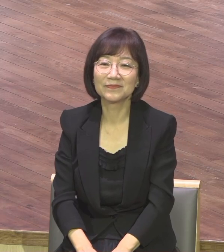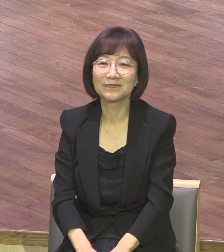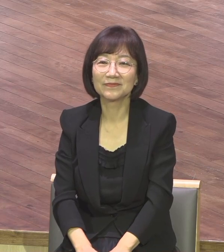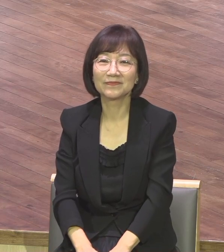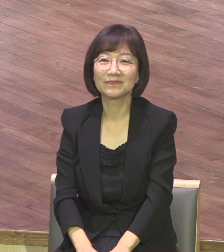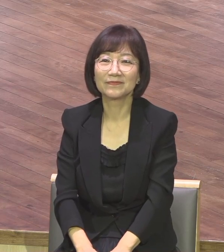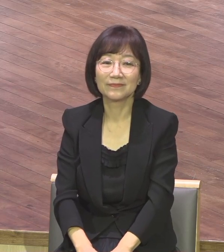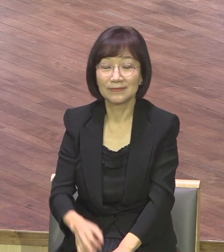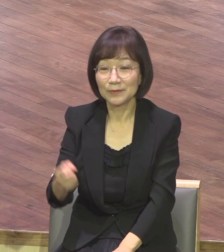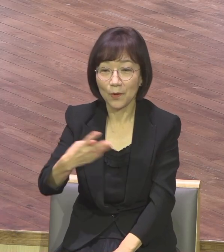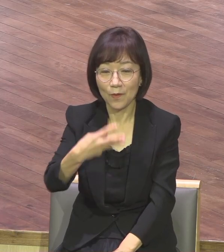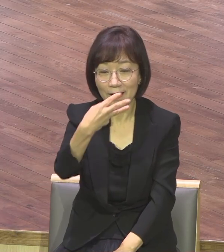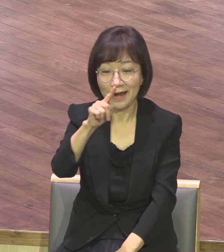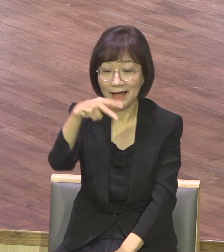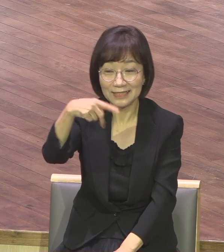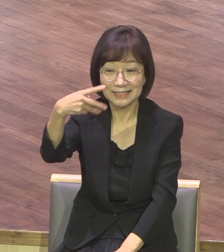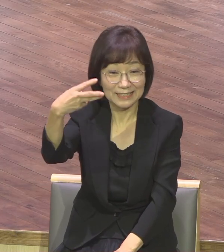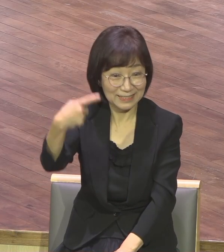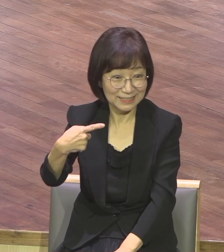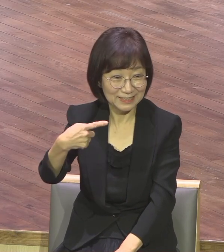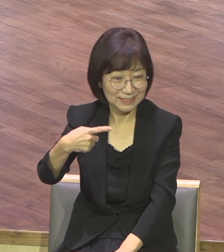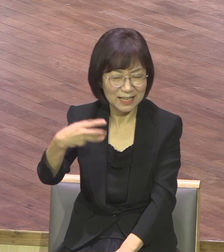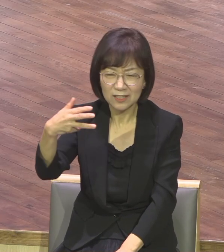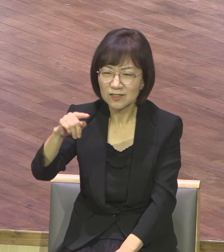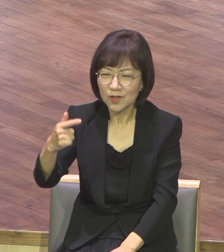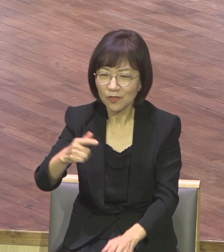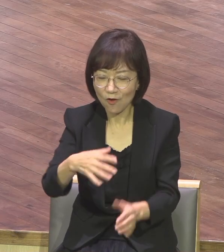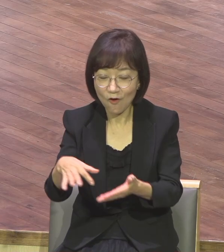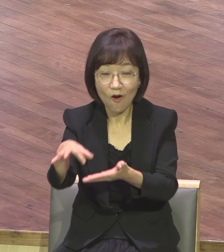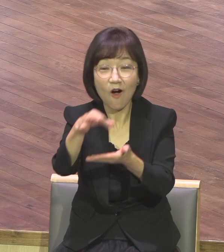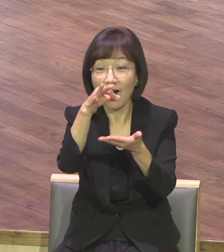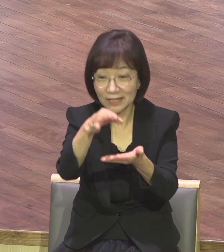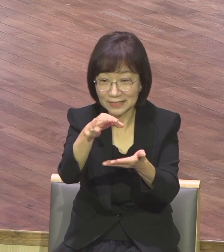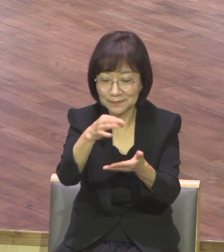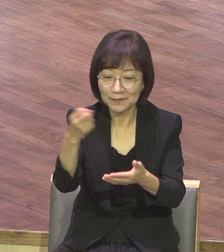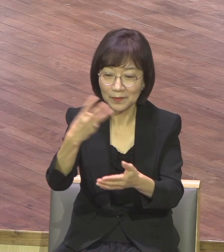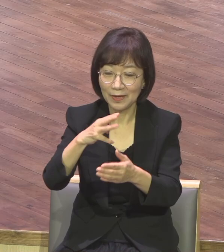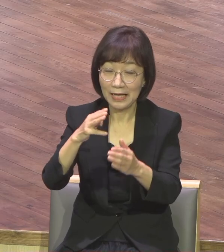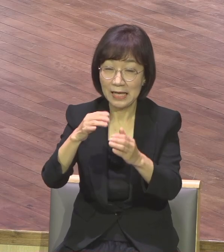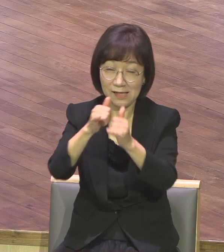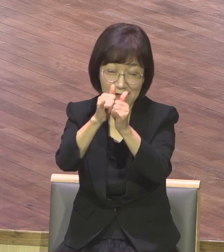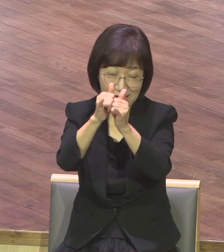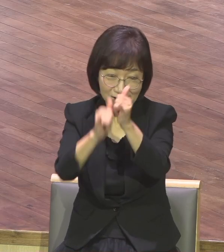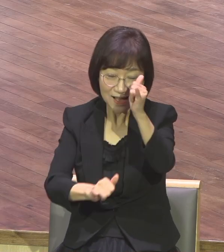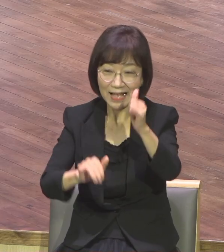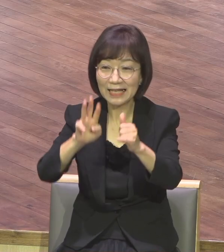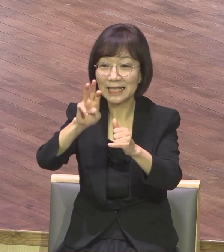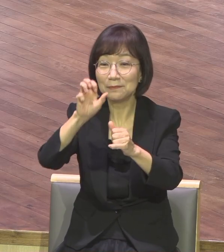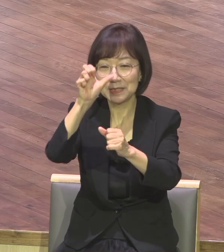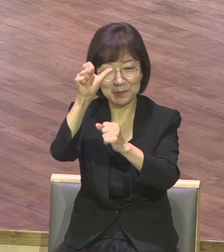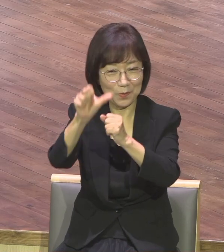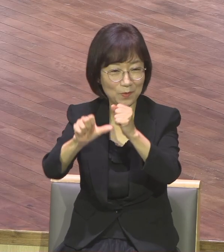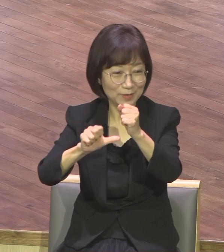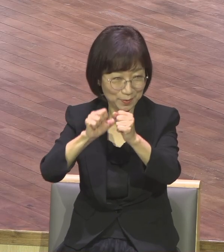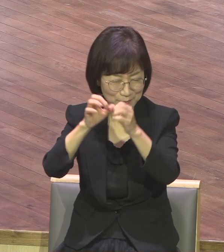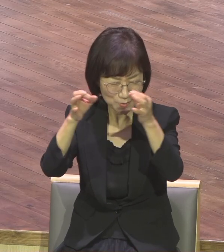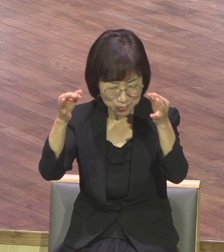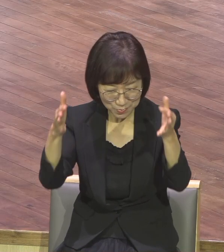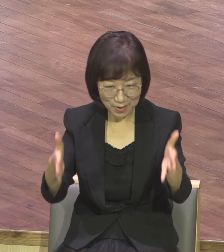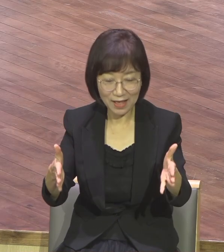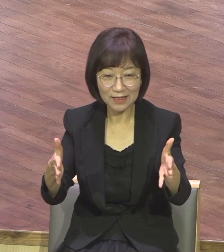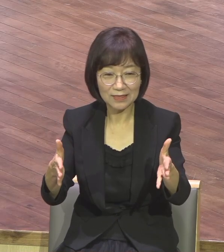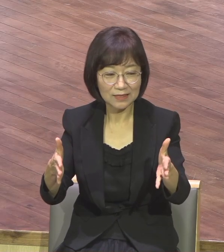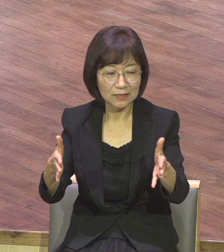그리고 이 라스트 천 헌금을 비롯해서 35년간 지금의 이 여원교회가